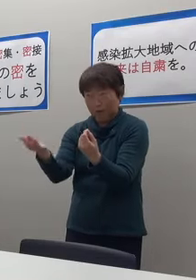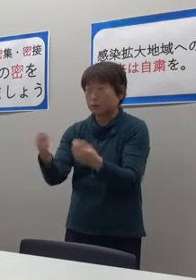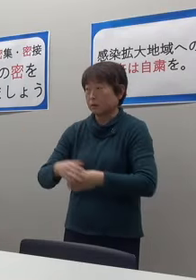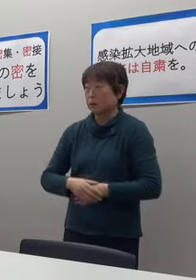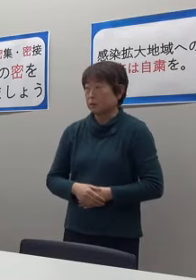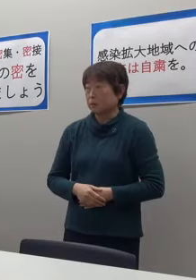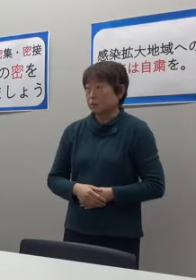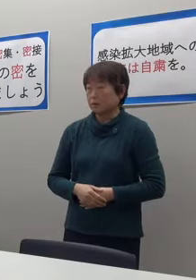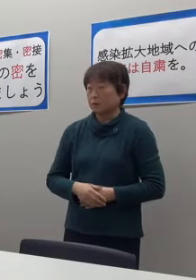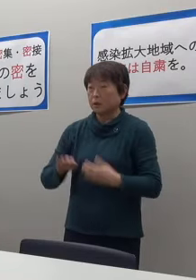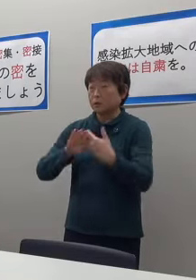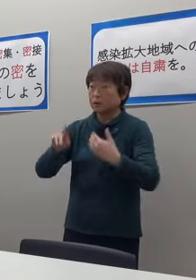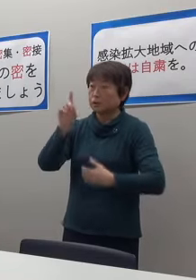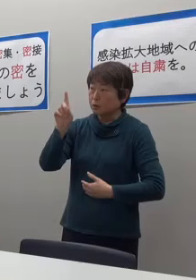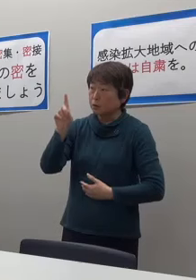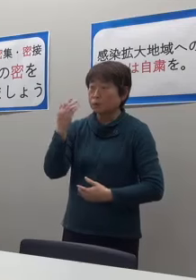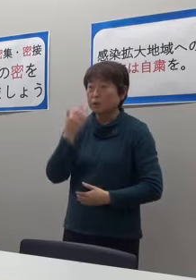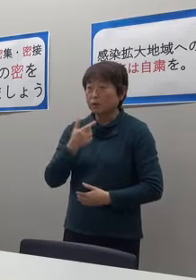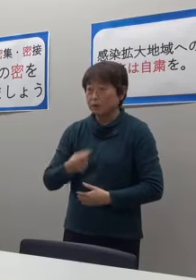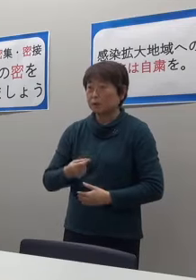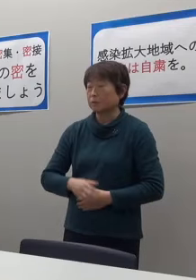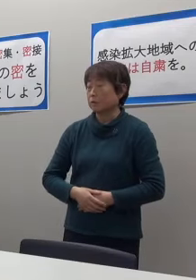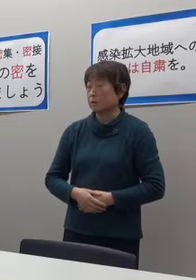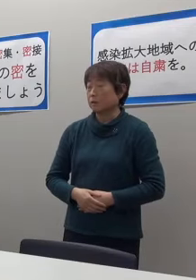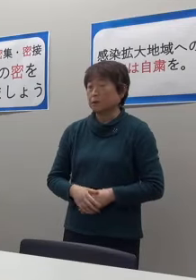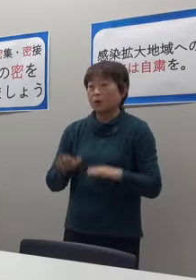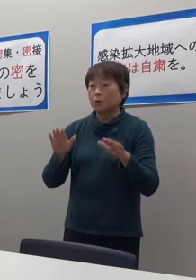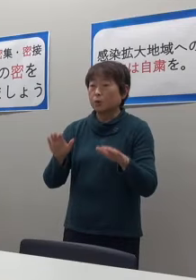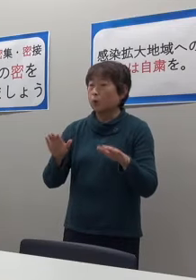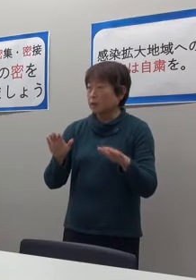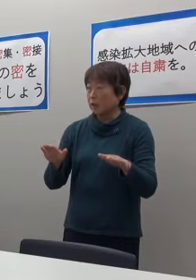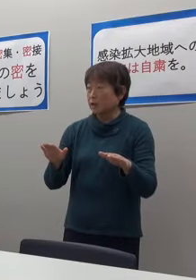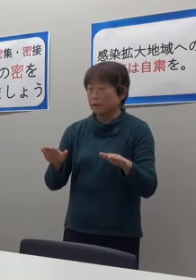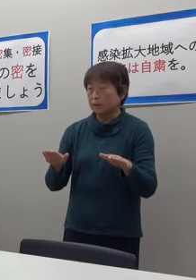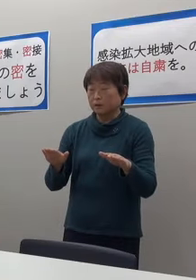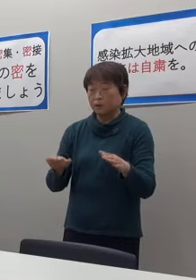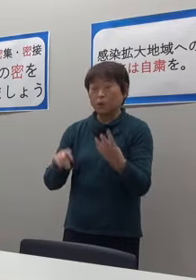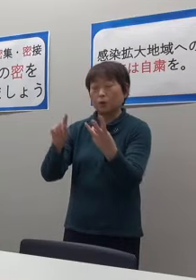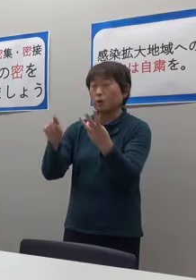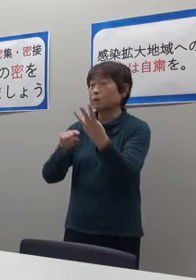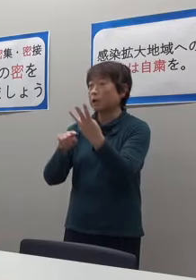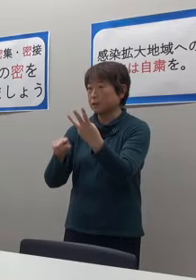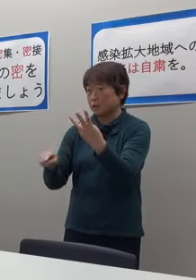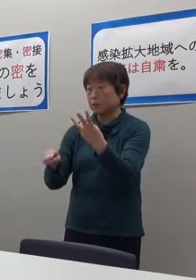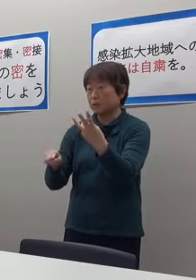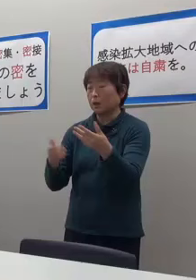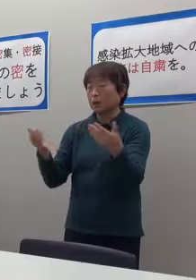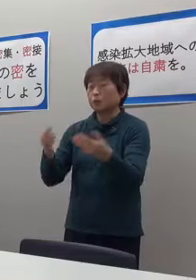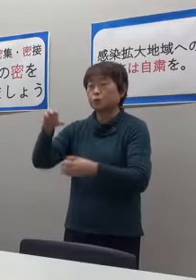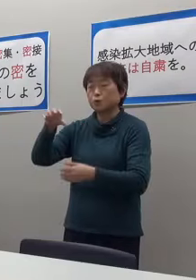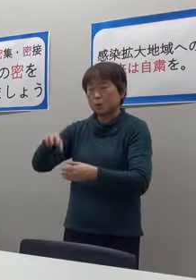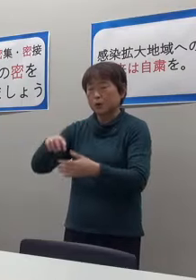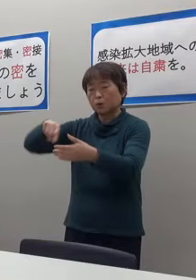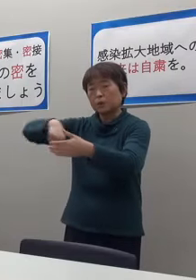1点だけ、市長にお聞きできればと思うんですけど、今回ちょっと、今回の3例は職場関連かなっていうのもなんとなく分か